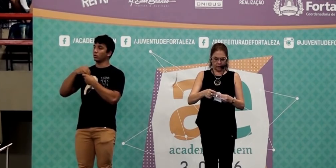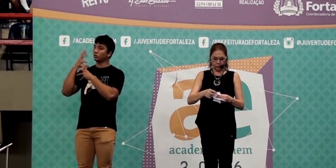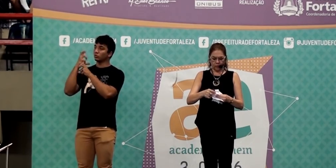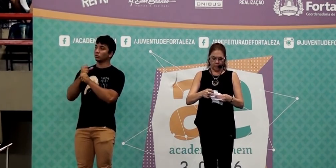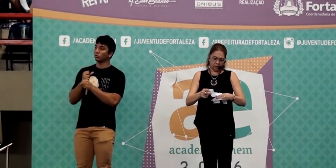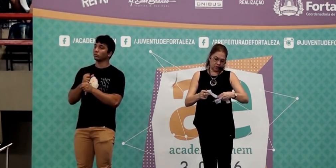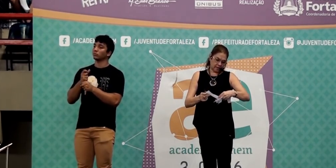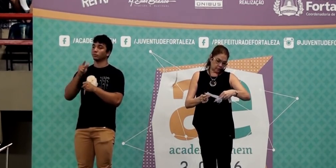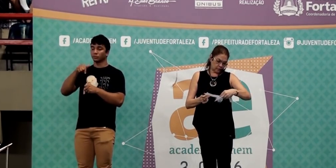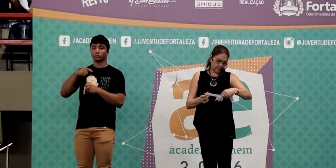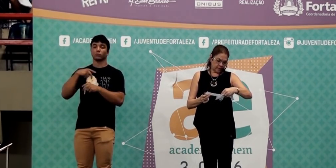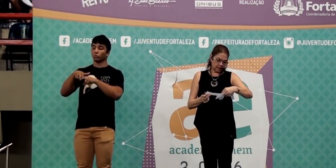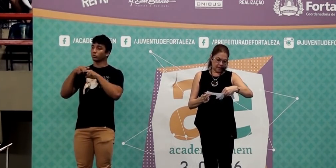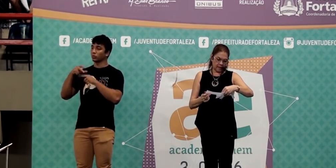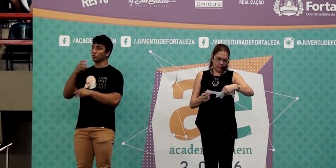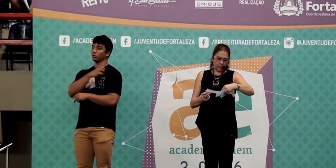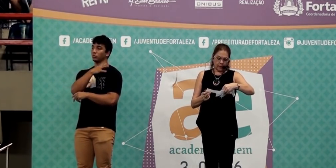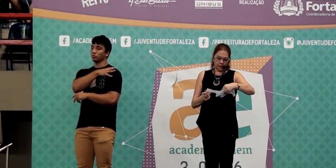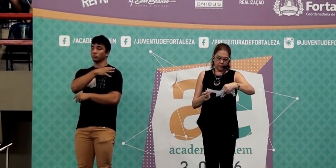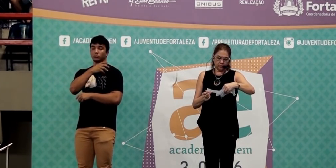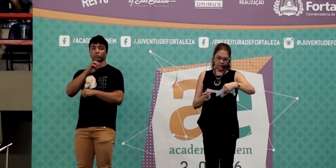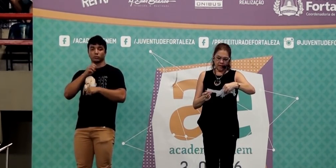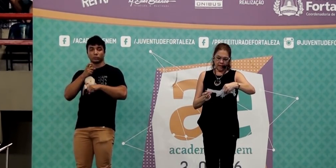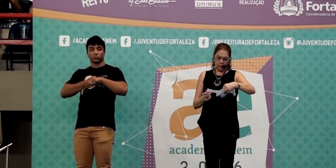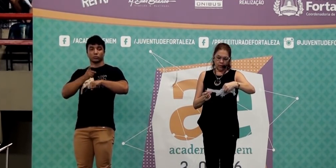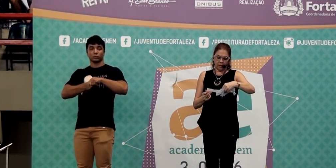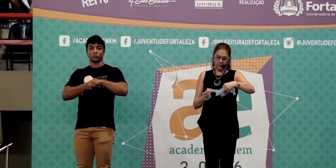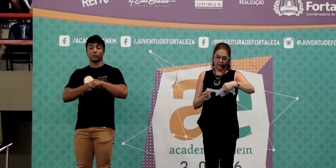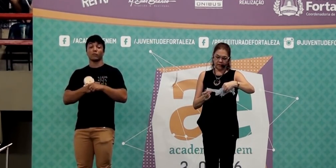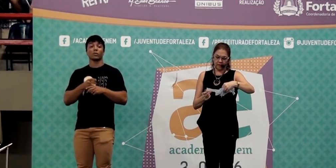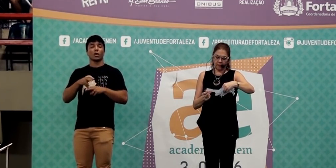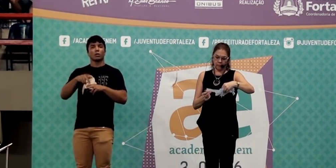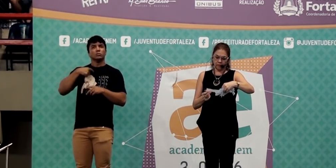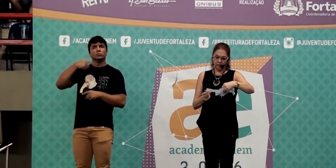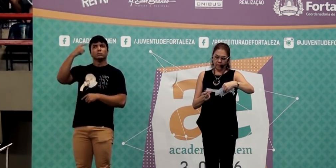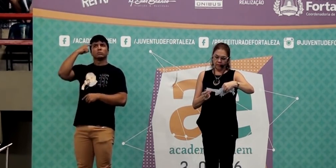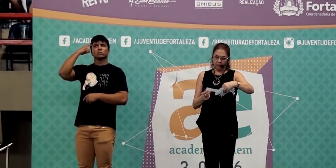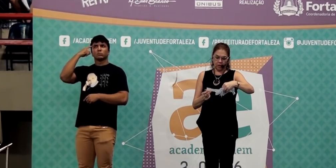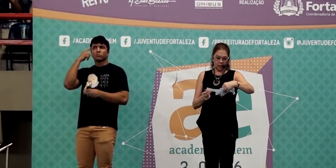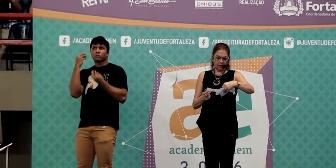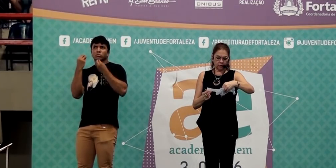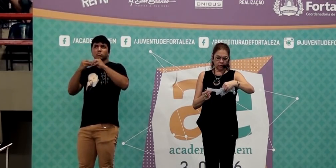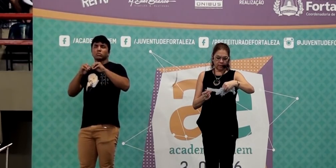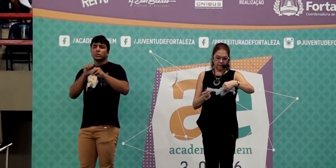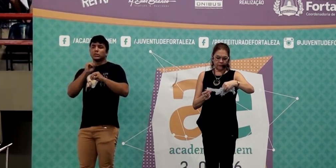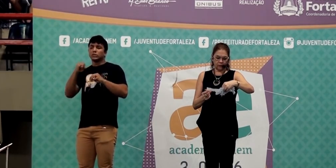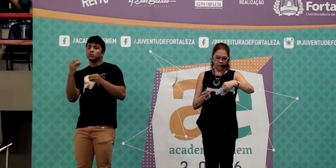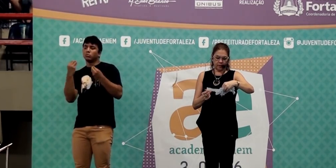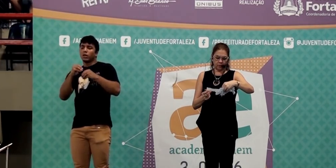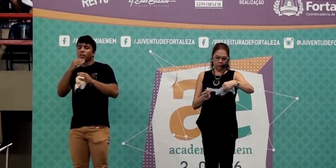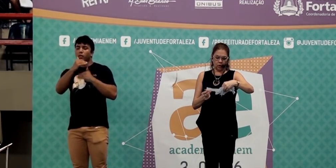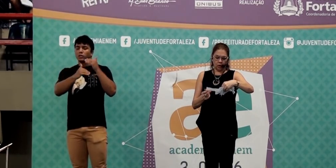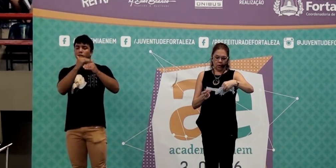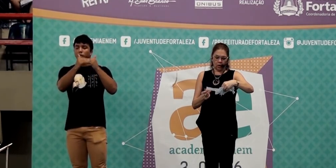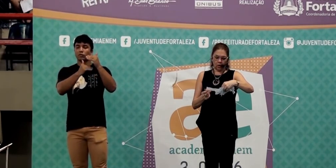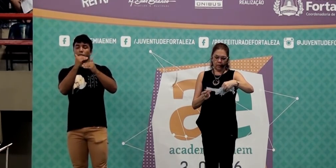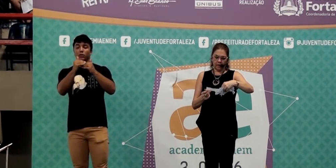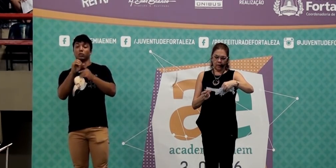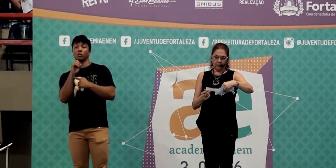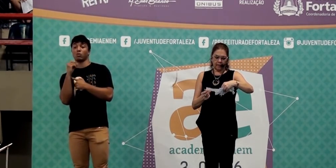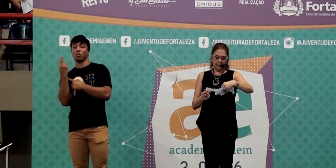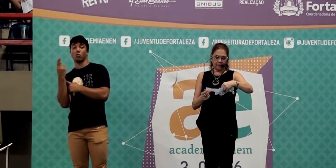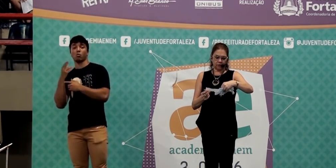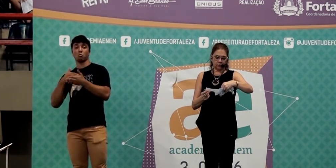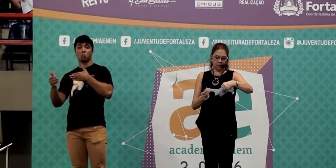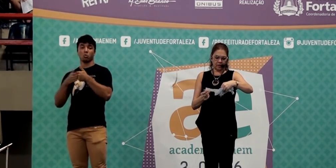aquele fato, ditadura militar. Posso usar o que pensamos se colocando no desenvolvimento ou